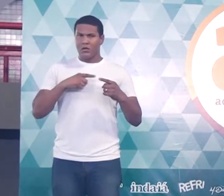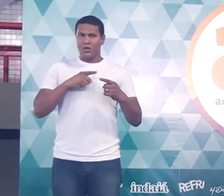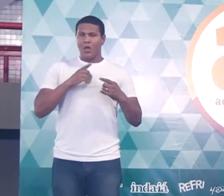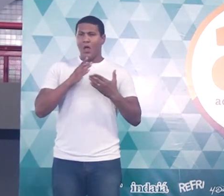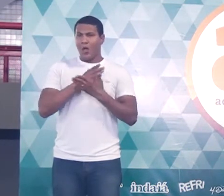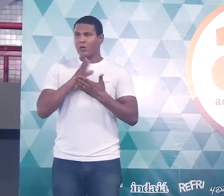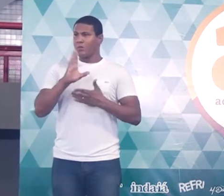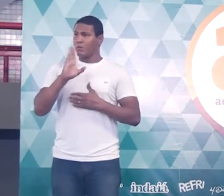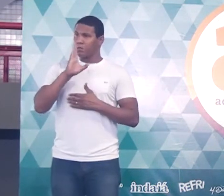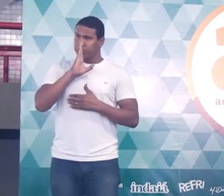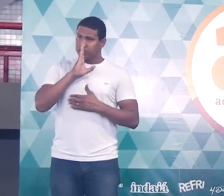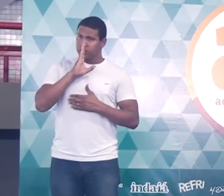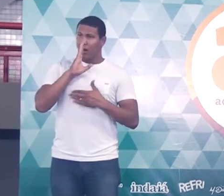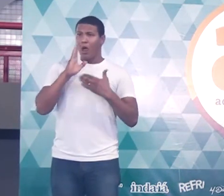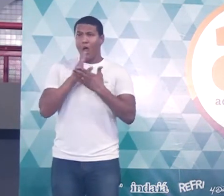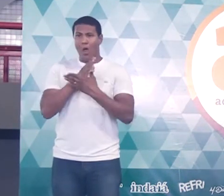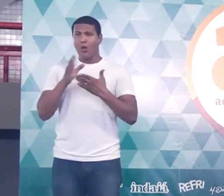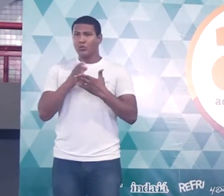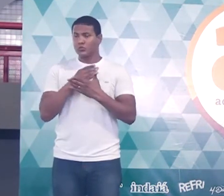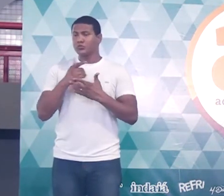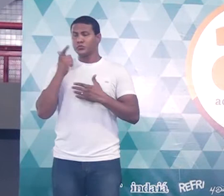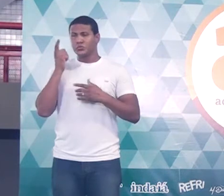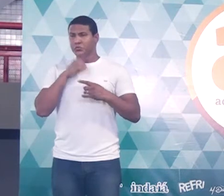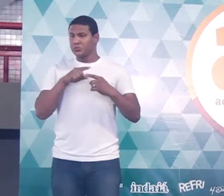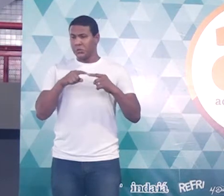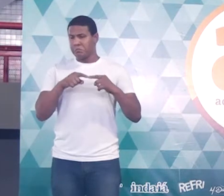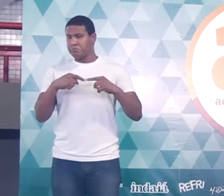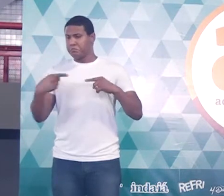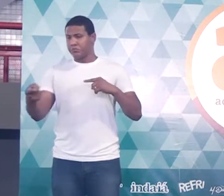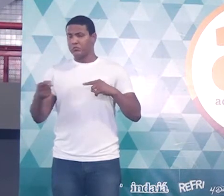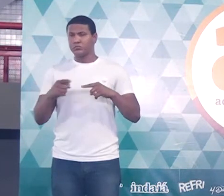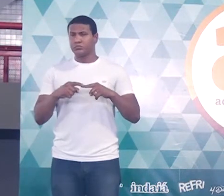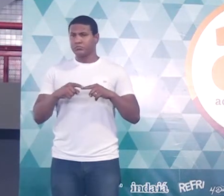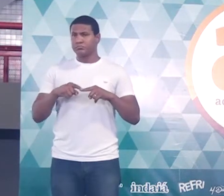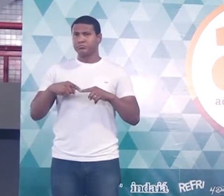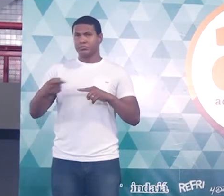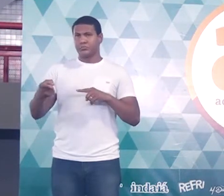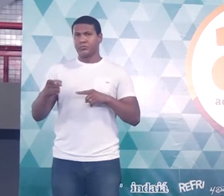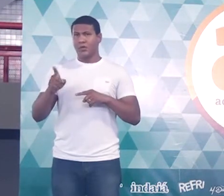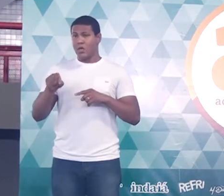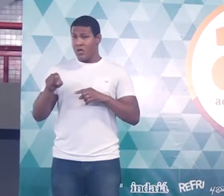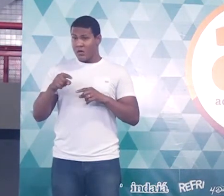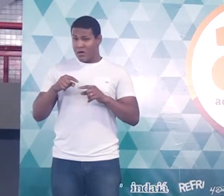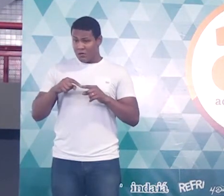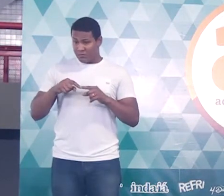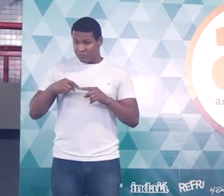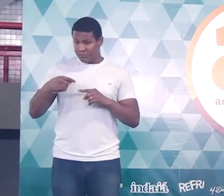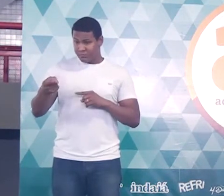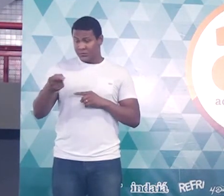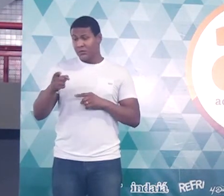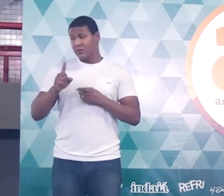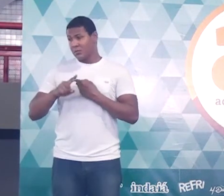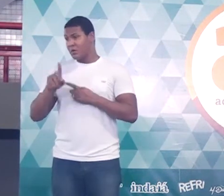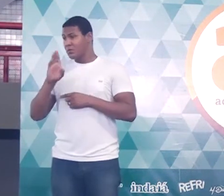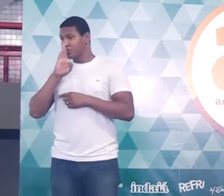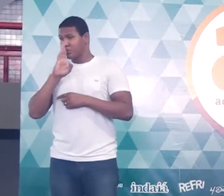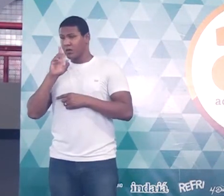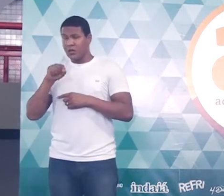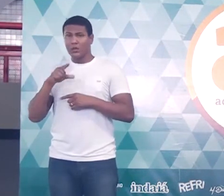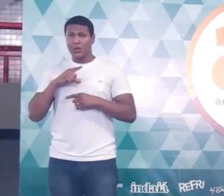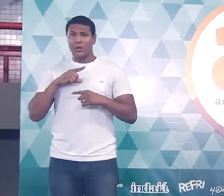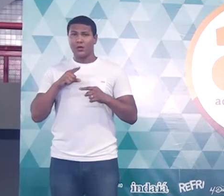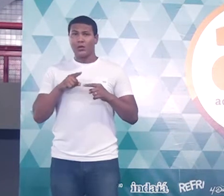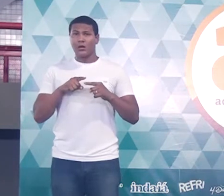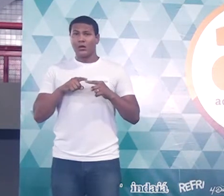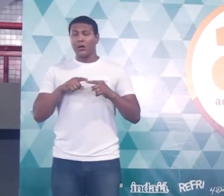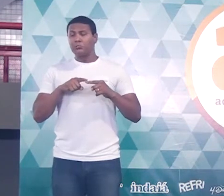não é isolante completo, né? Isso quer dizer o quê? Que esses condutores e isolantes, eles têm